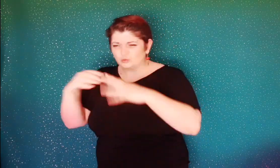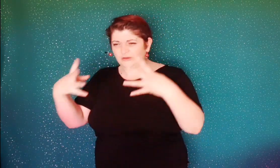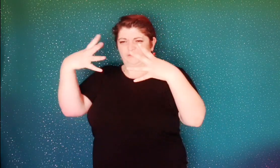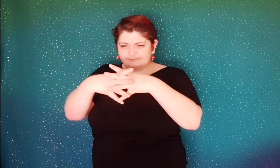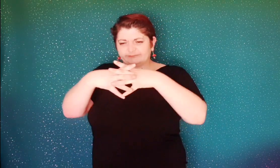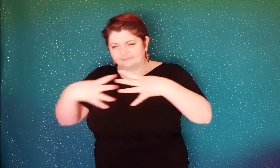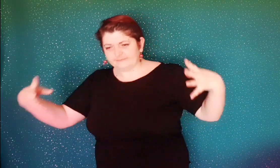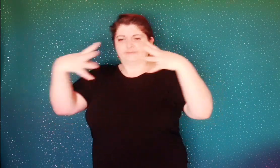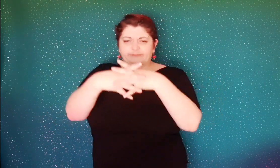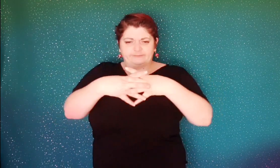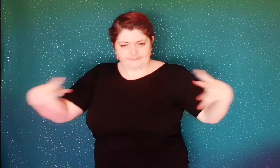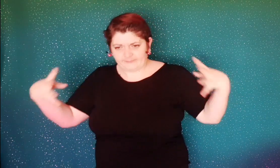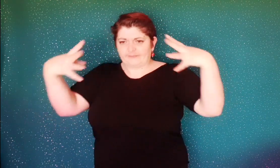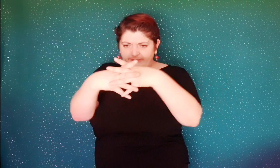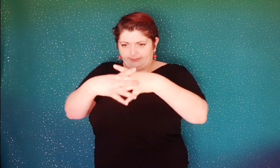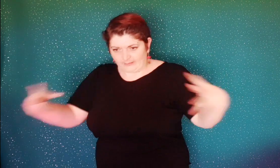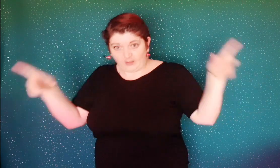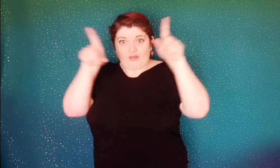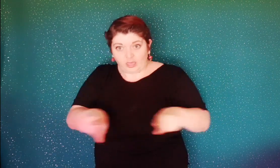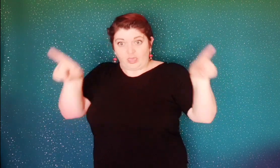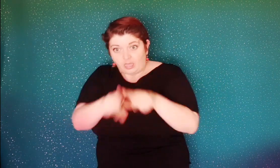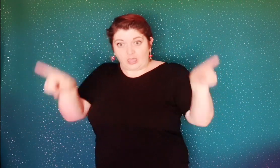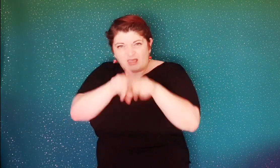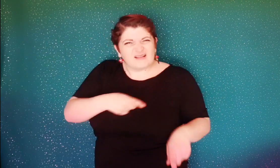Vous n'en avez pas marre de faire toujours la même chose?